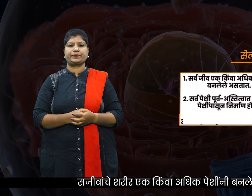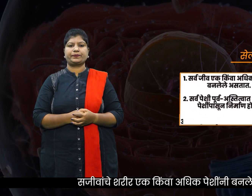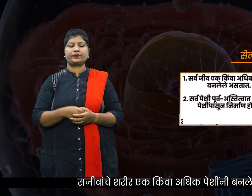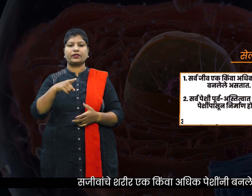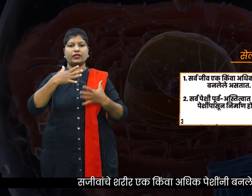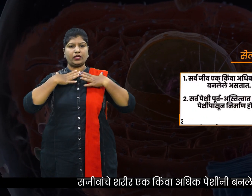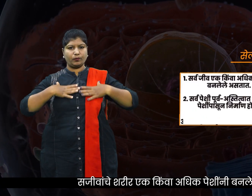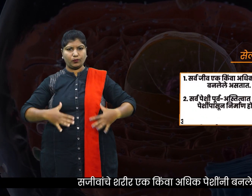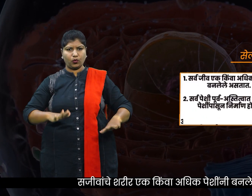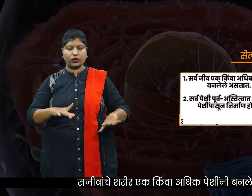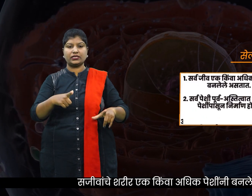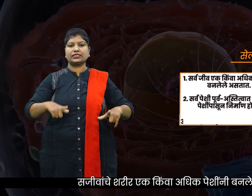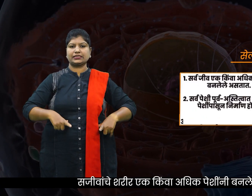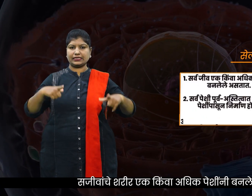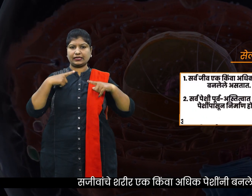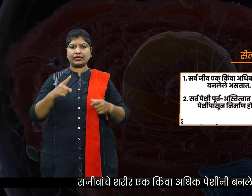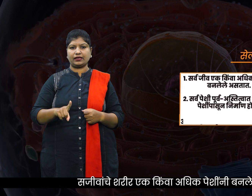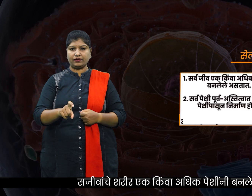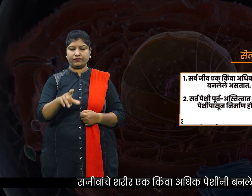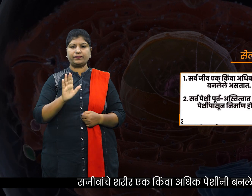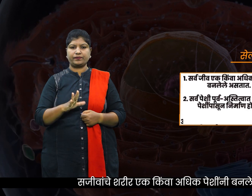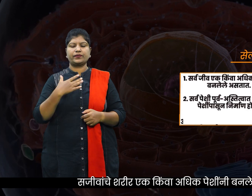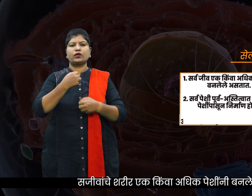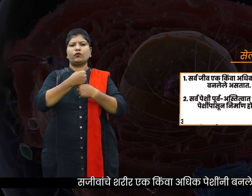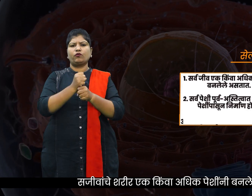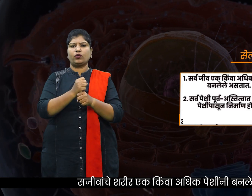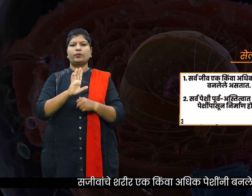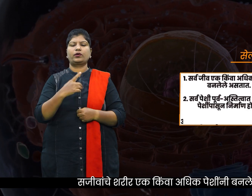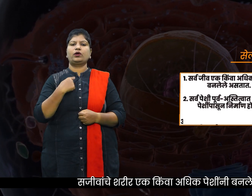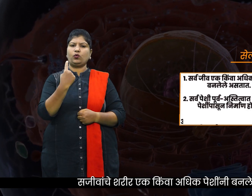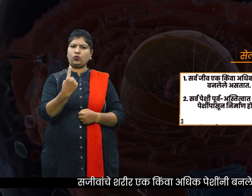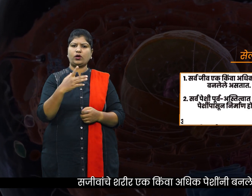सजीवांचे शरीर एक आणि किंवा अधिक पेशींनी बनलेले असते.